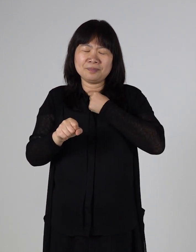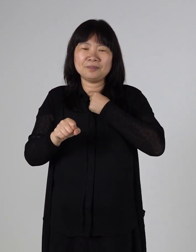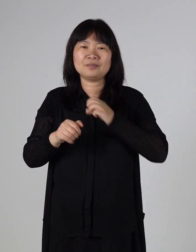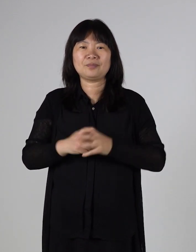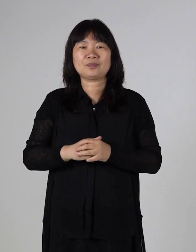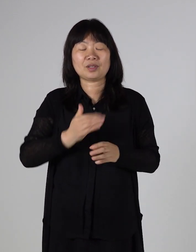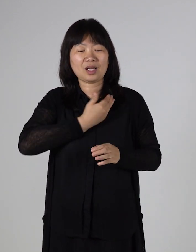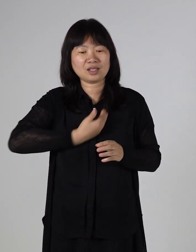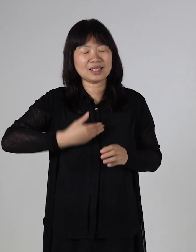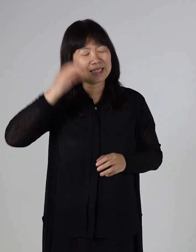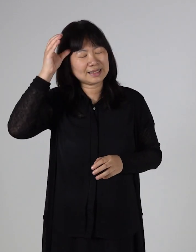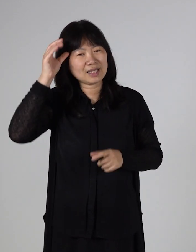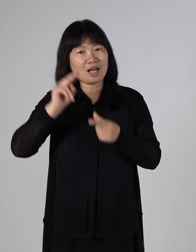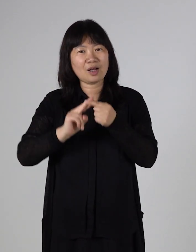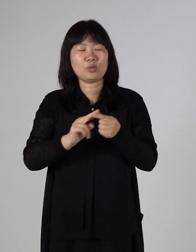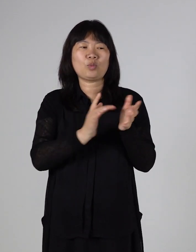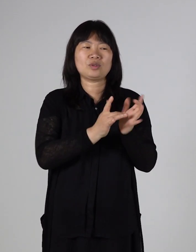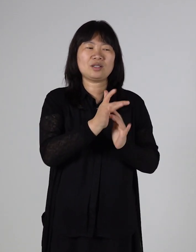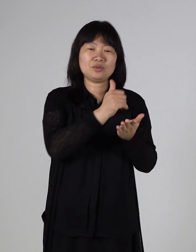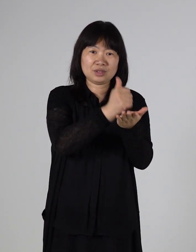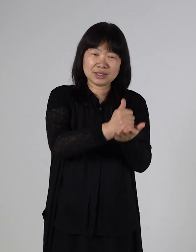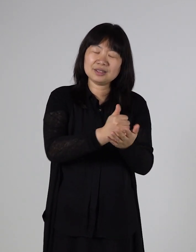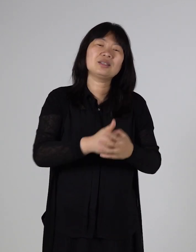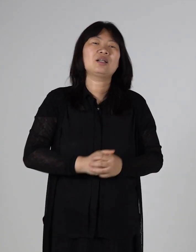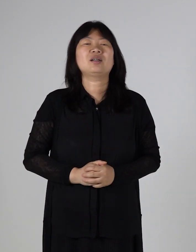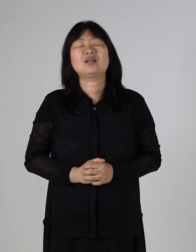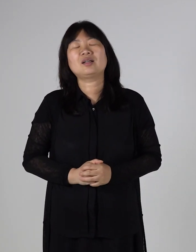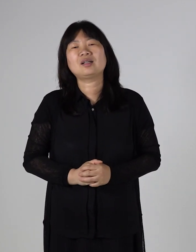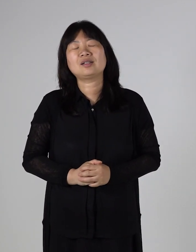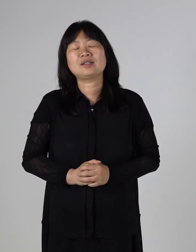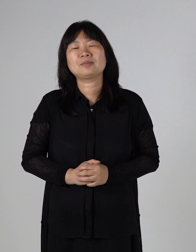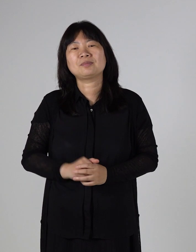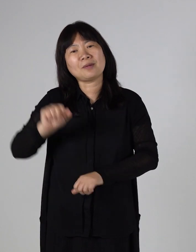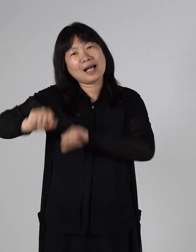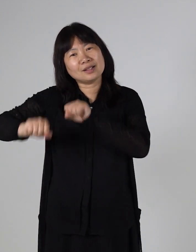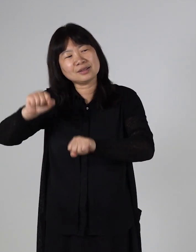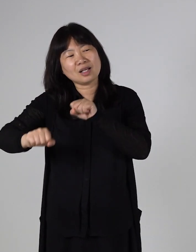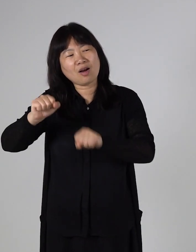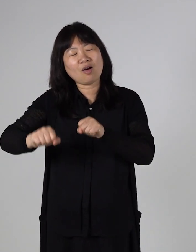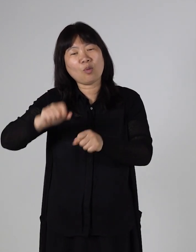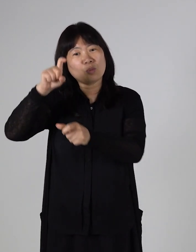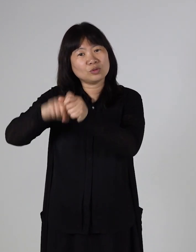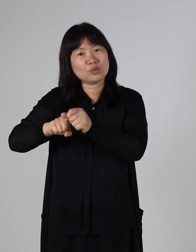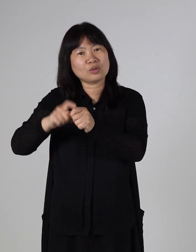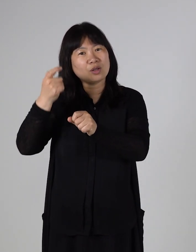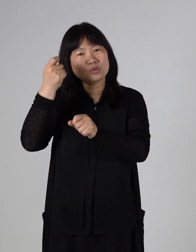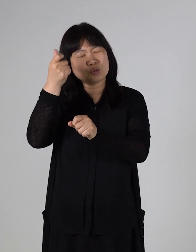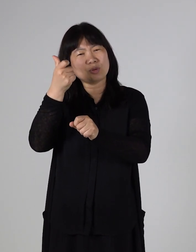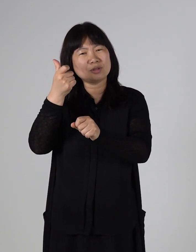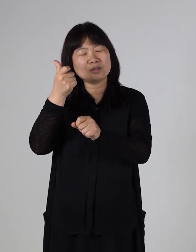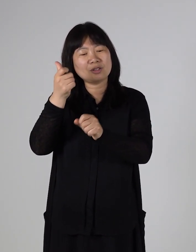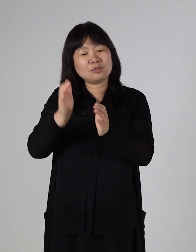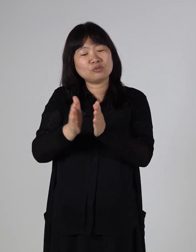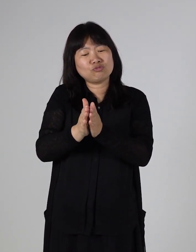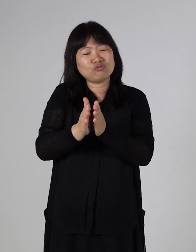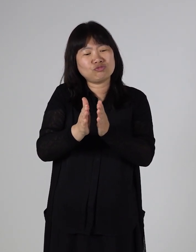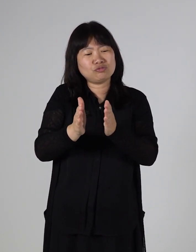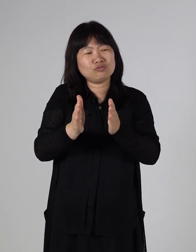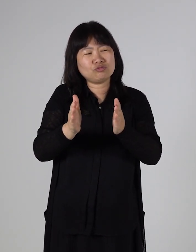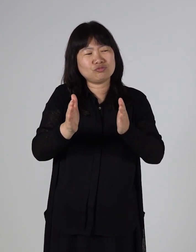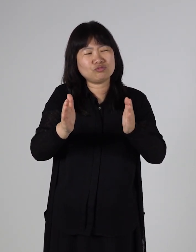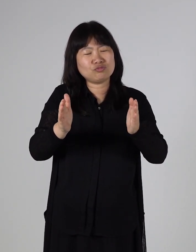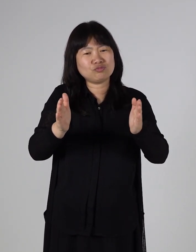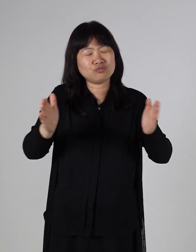기대와 예수님의 행적의 목적지가 지금 뭔가 자꾸 간격이 벌어지고 있는